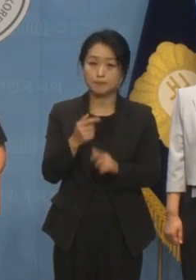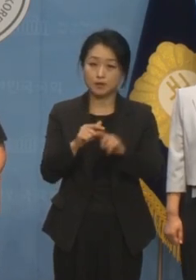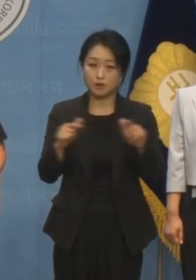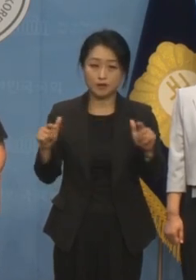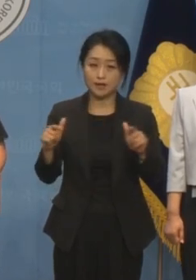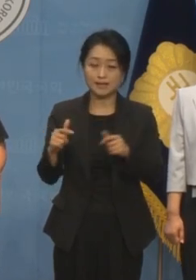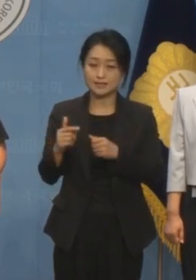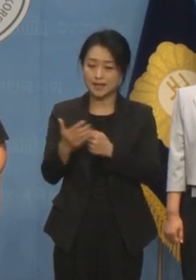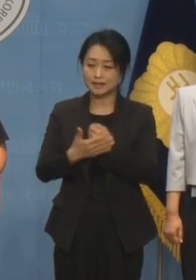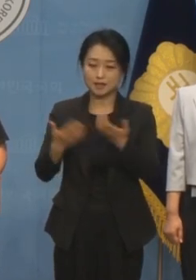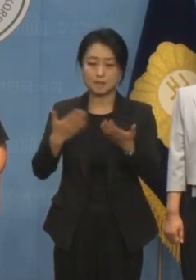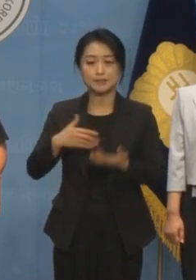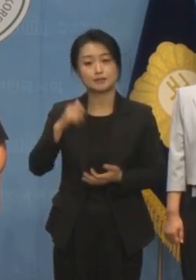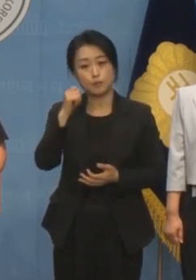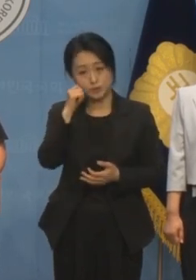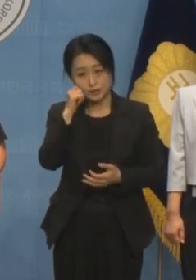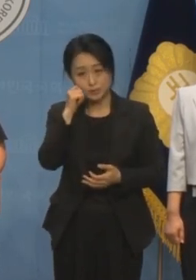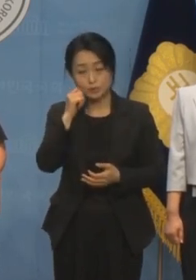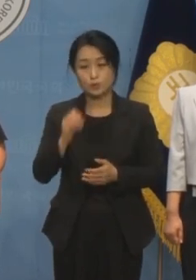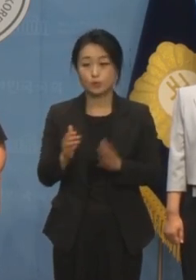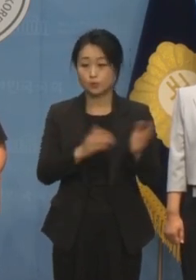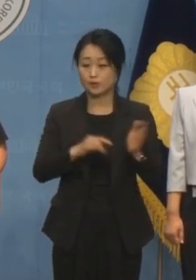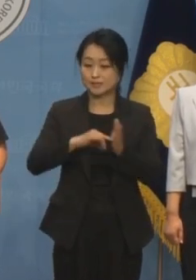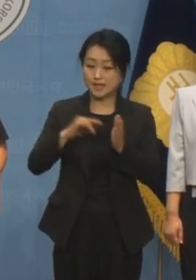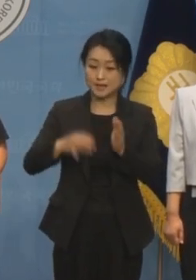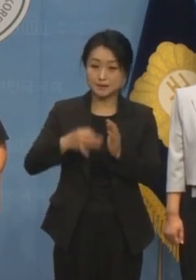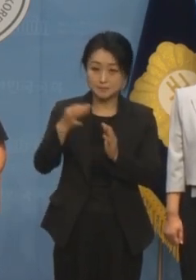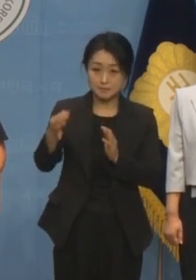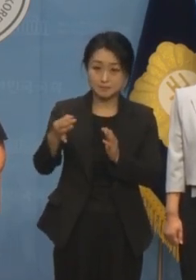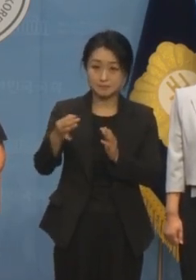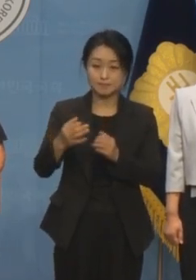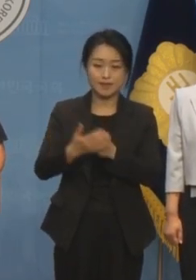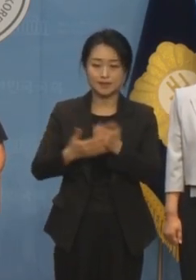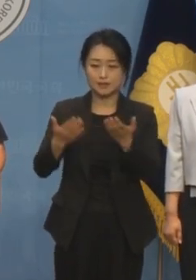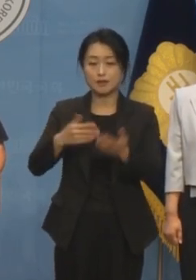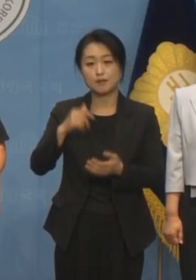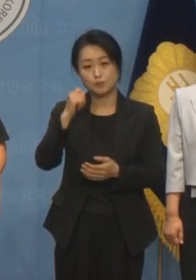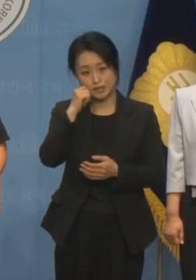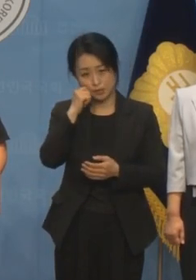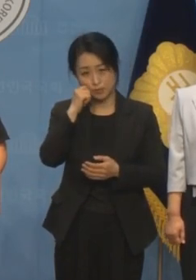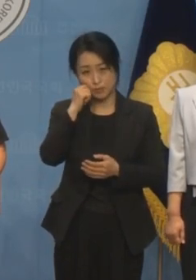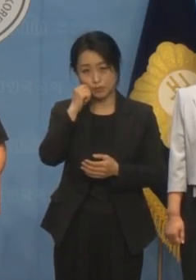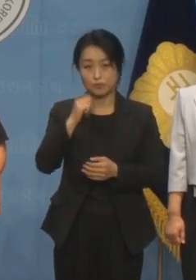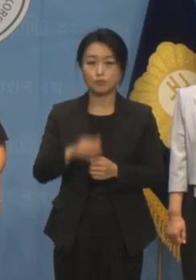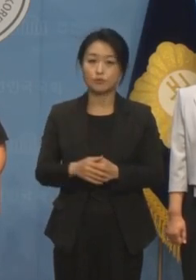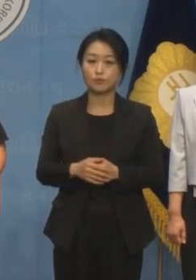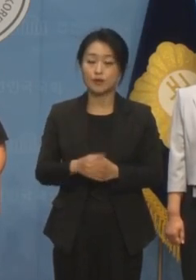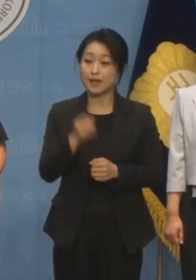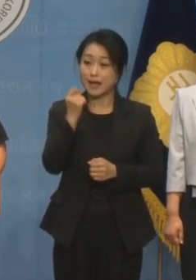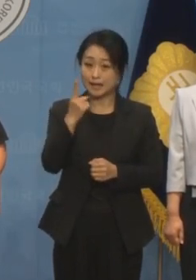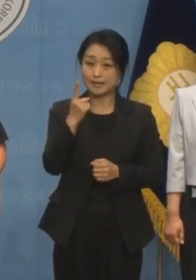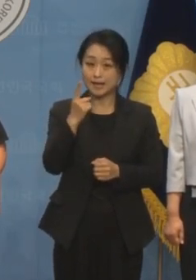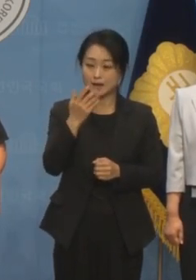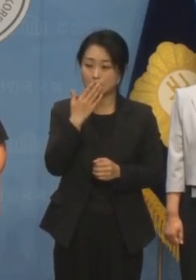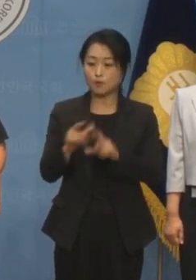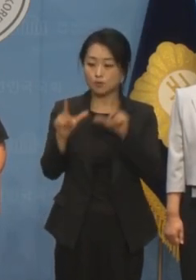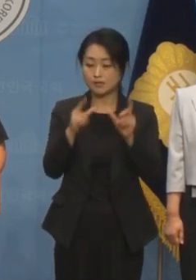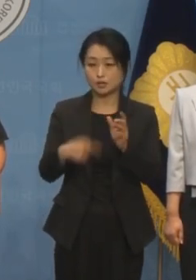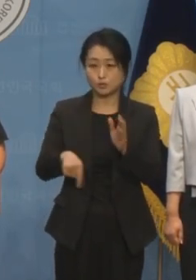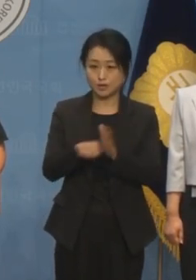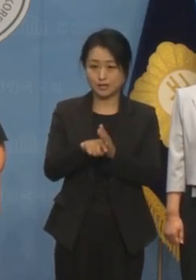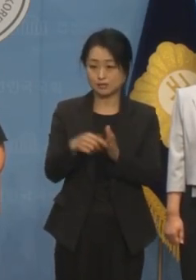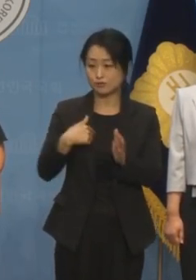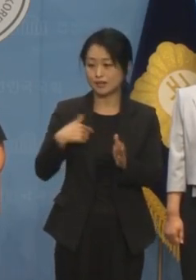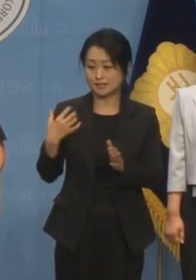보험도 공제되지 않고 또한 세금 및 고정비도 공제되지 않은 금액으로 오롯이 한 달을 가족의 생활을 책임지며